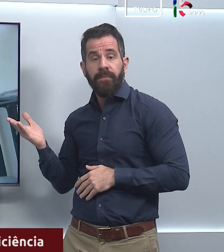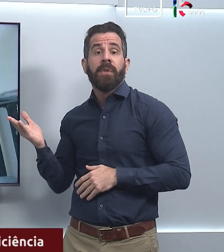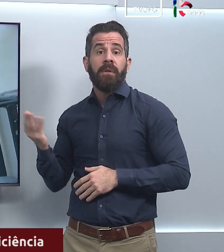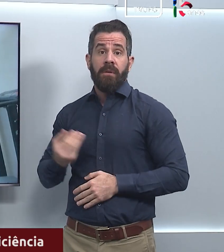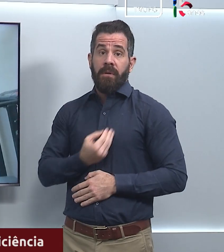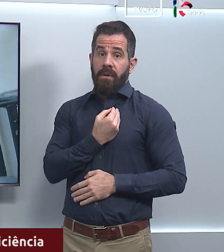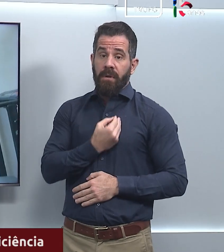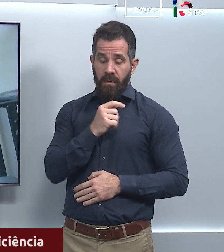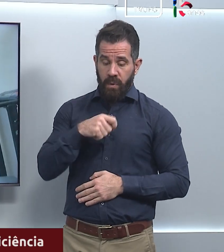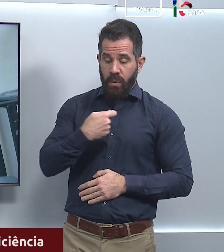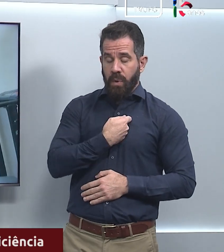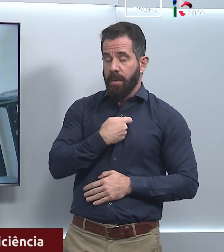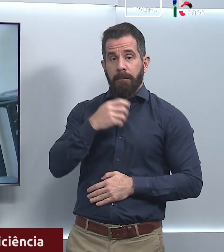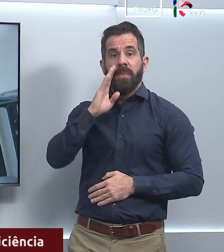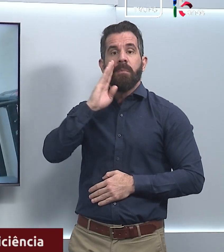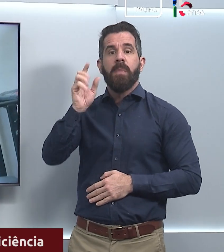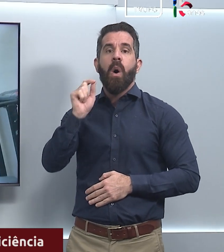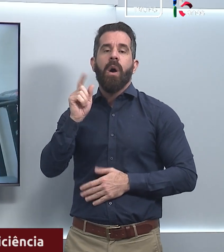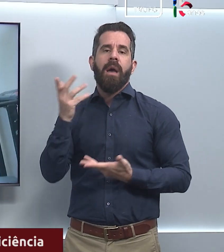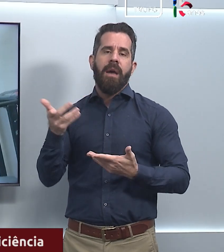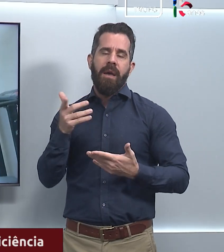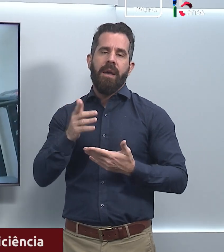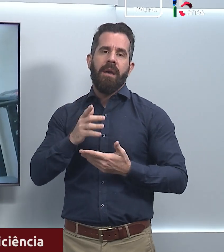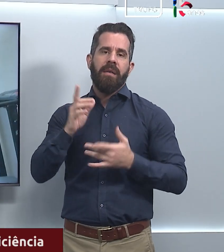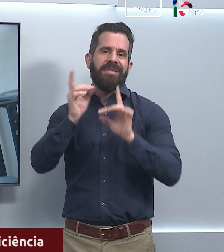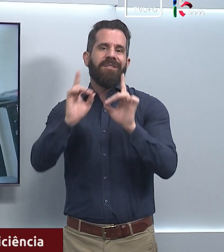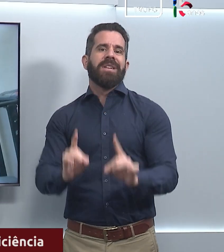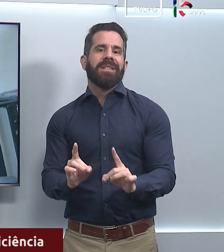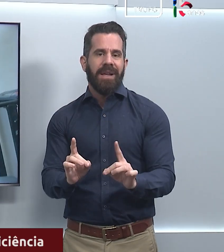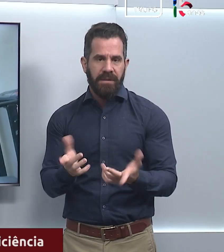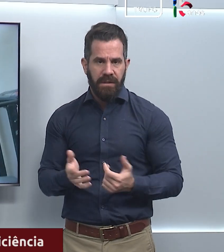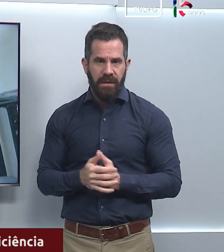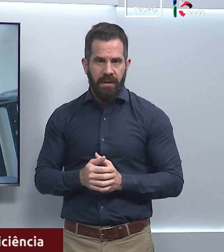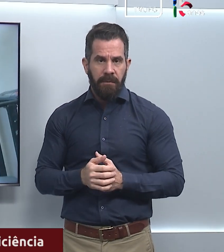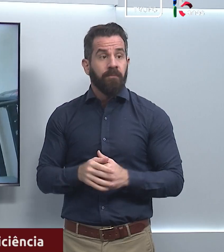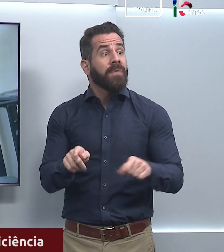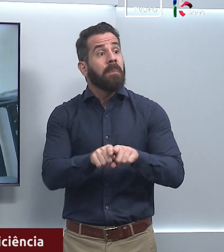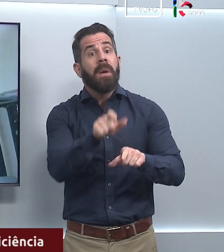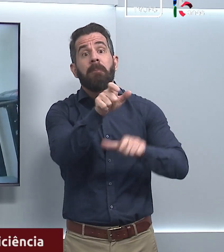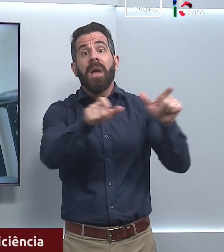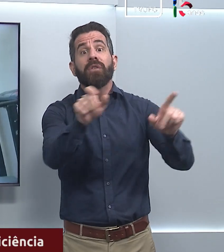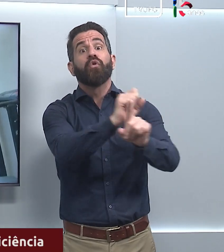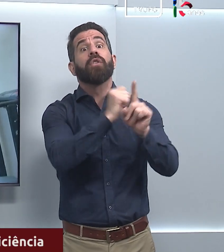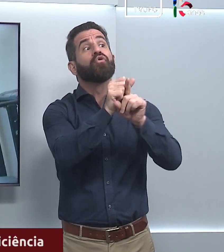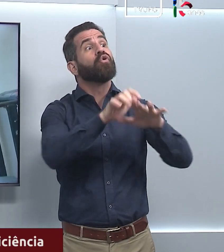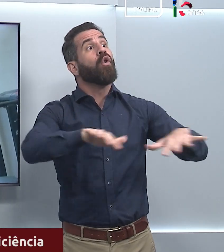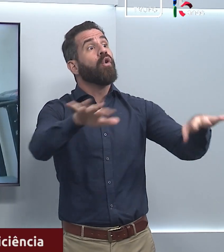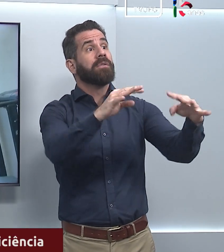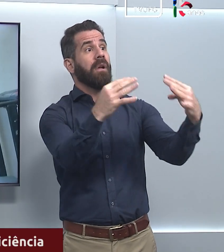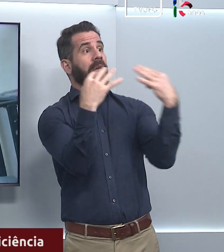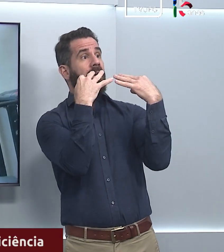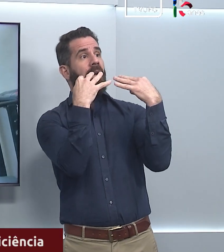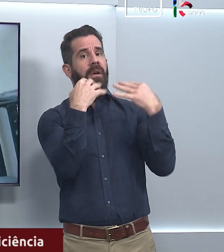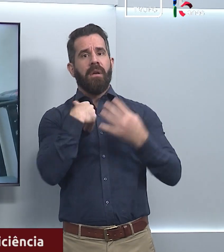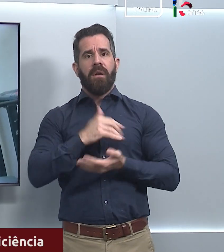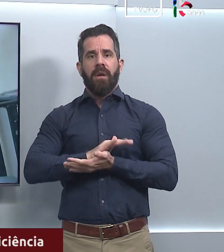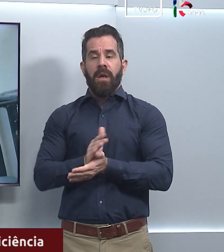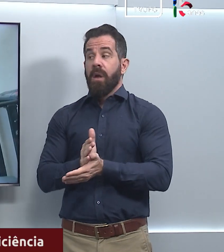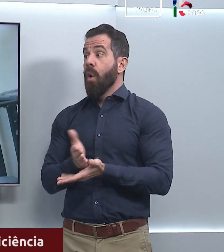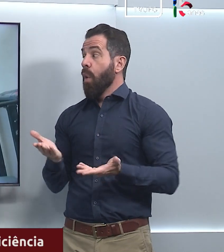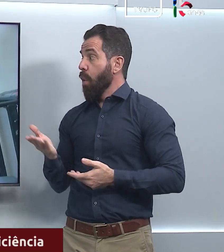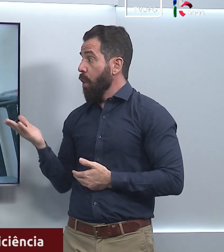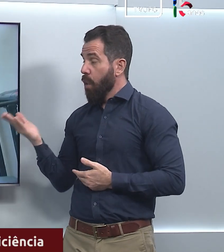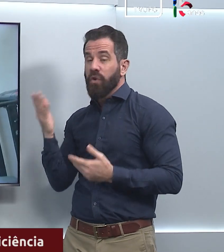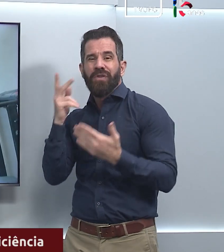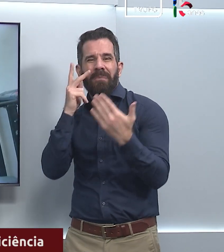na deficiência e que me aniquila, né? Então, eu hoje, como psicanalista, eu quero